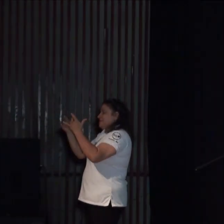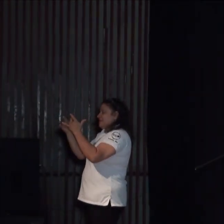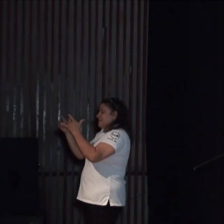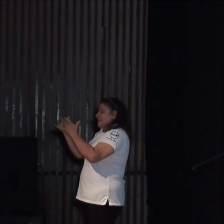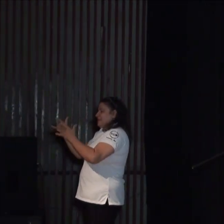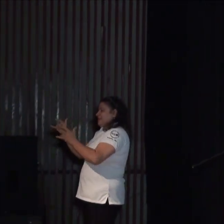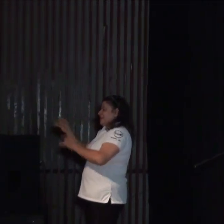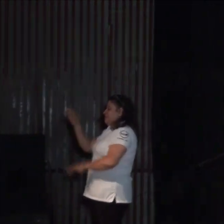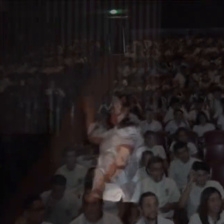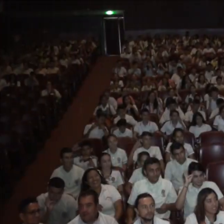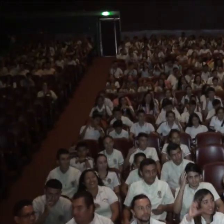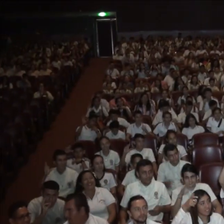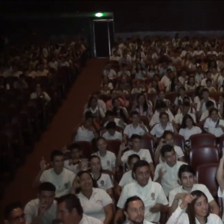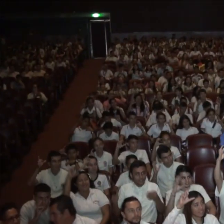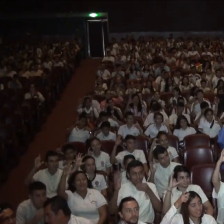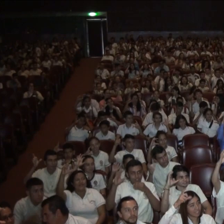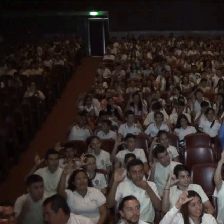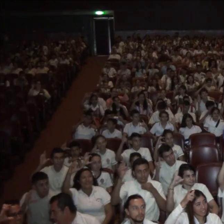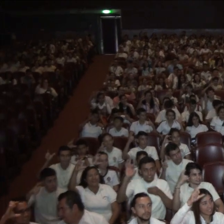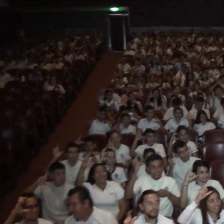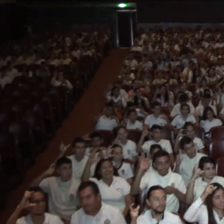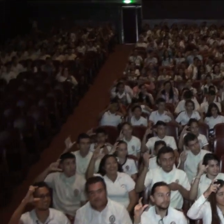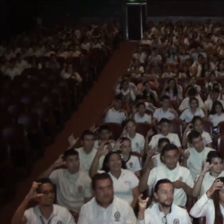droga. Cúcuta